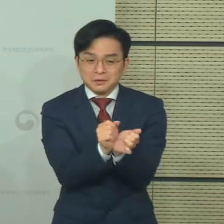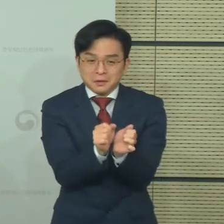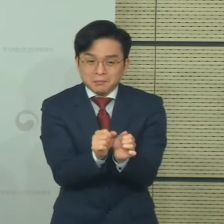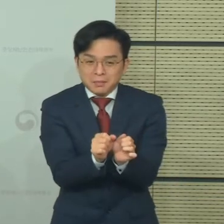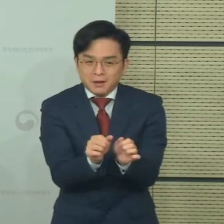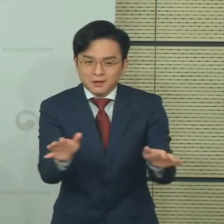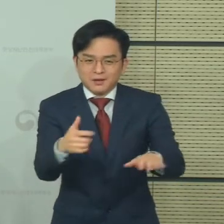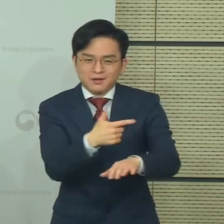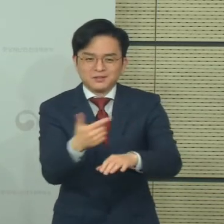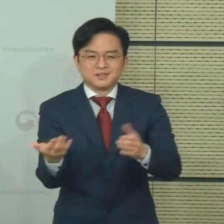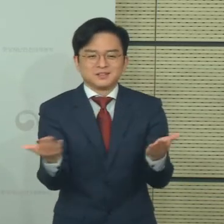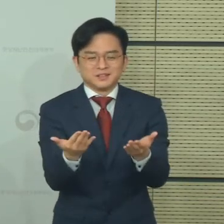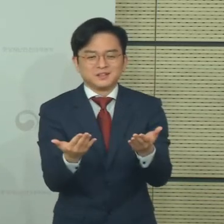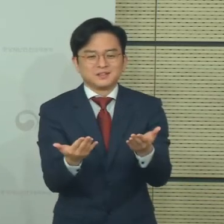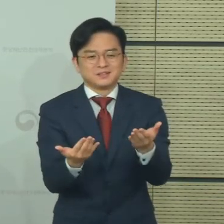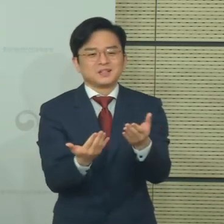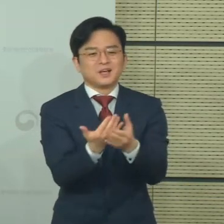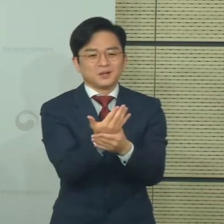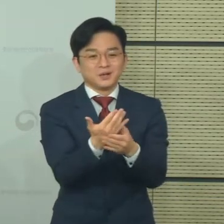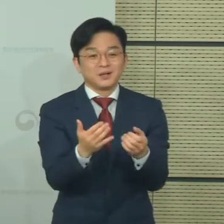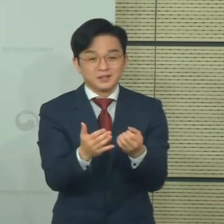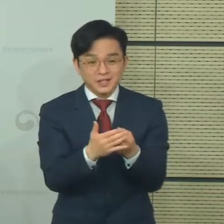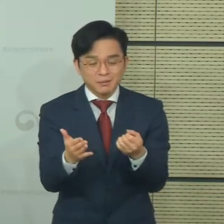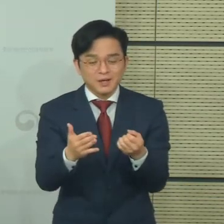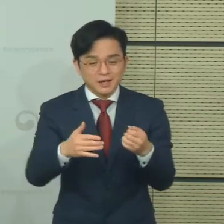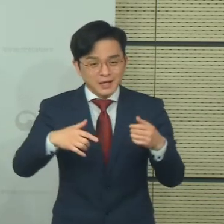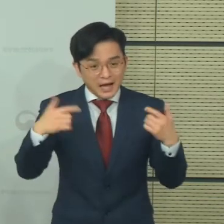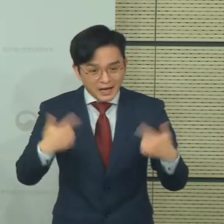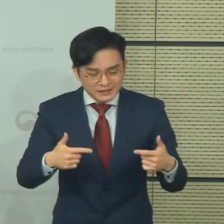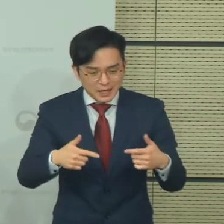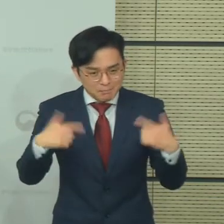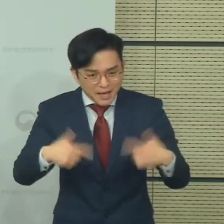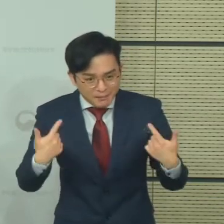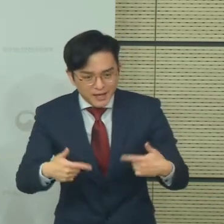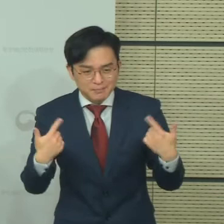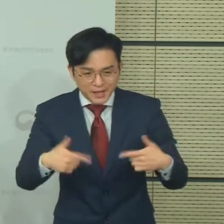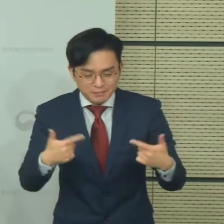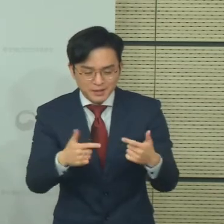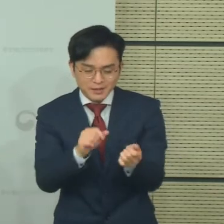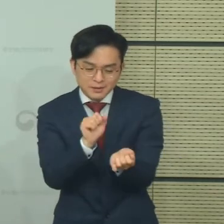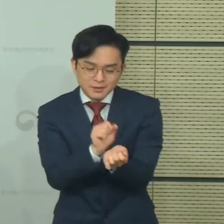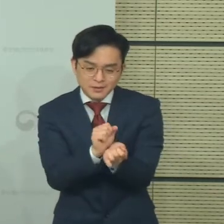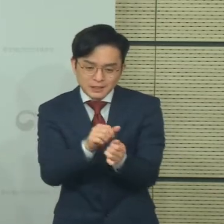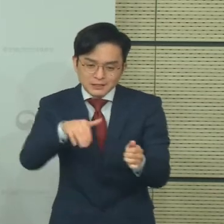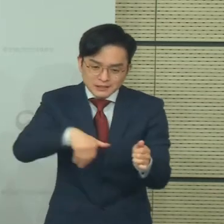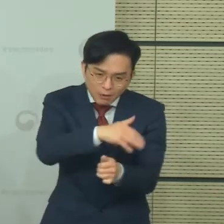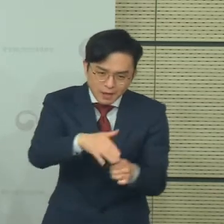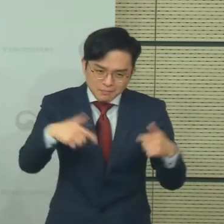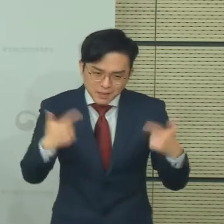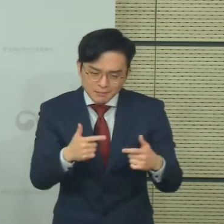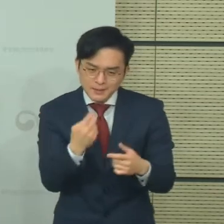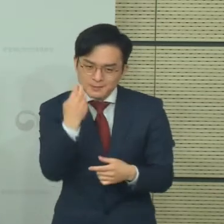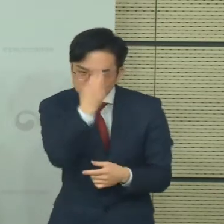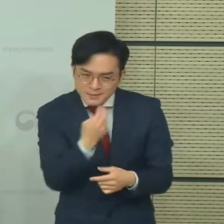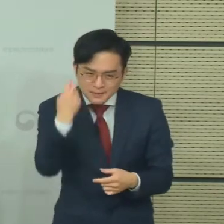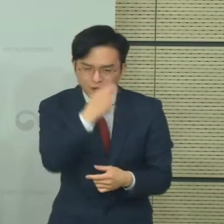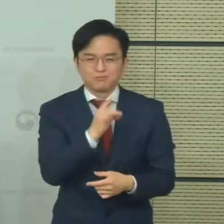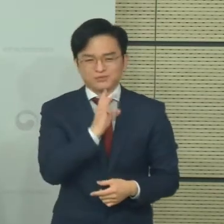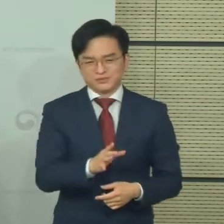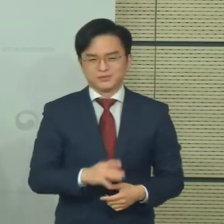여튼 판단을 할 수밖에 없다라는 그런 뭐 말씀을 드리고 좀 추가적으로 보충 설명을 드리도록 하겠습니다.